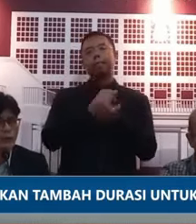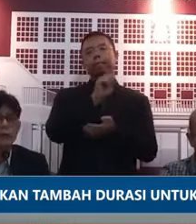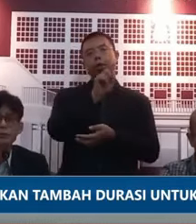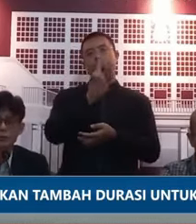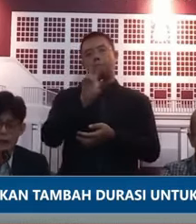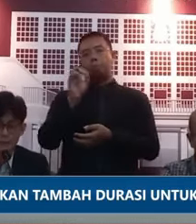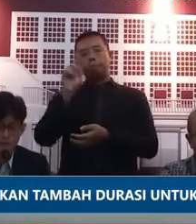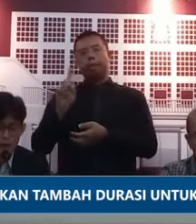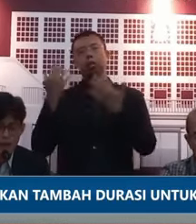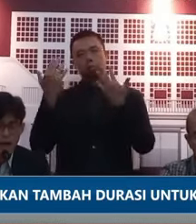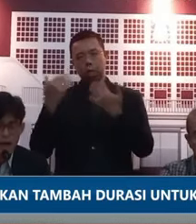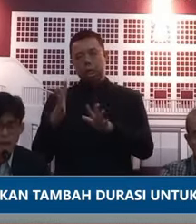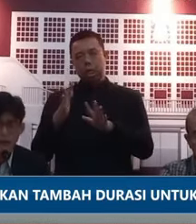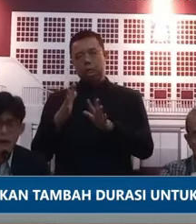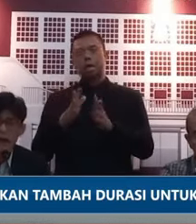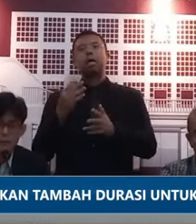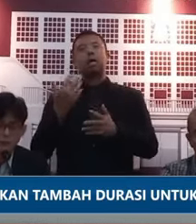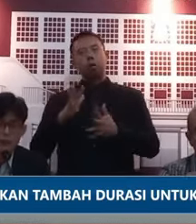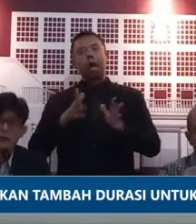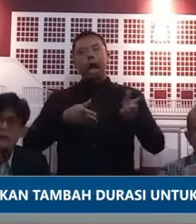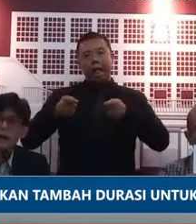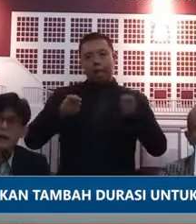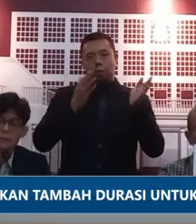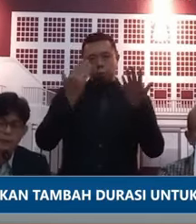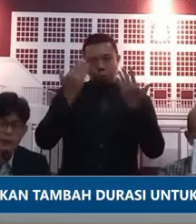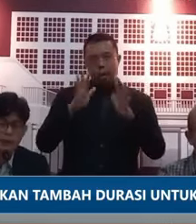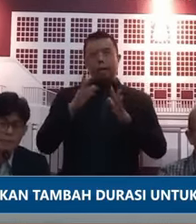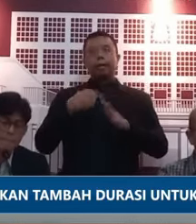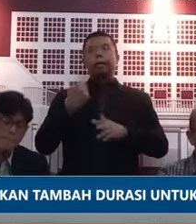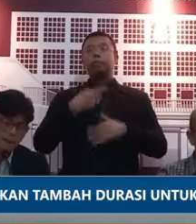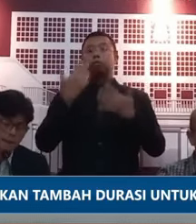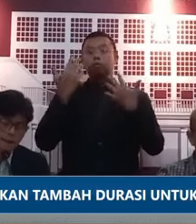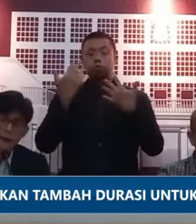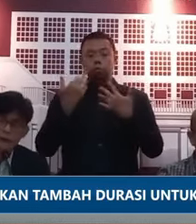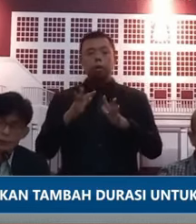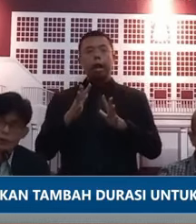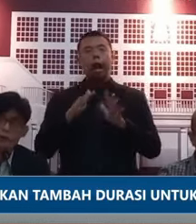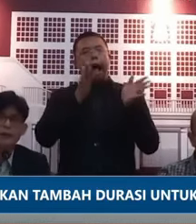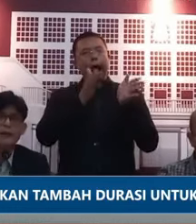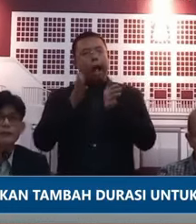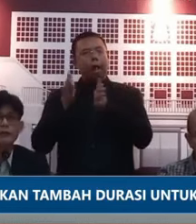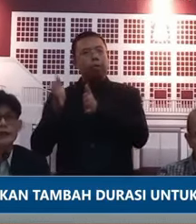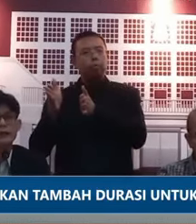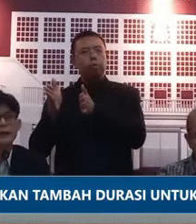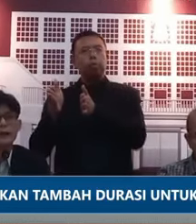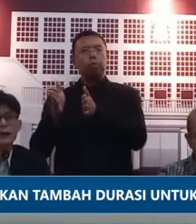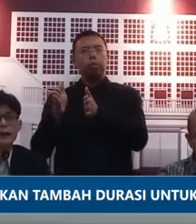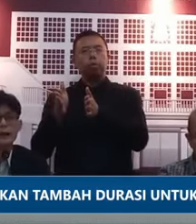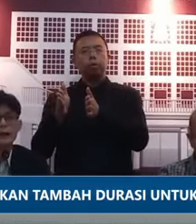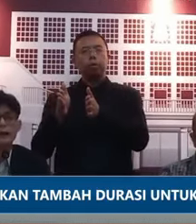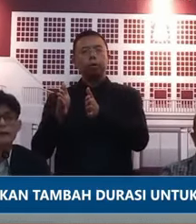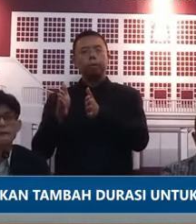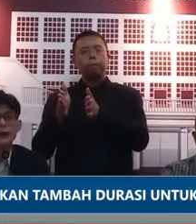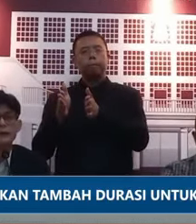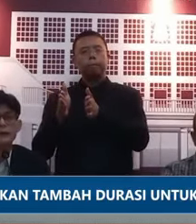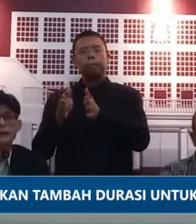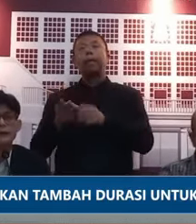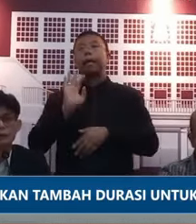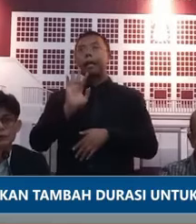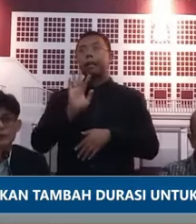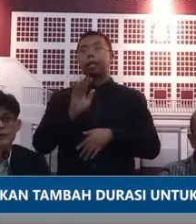98 juta penonton yang bisa dijangkau dalam tiap debat. Adapun debat terakhir ini akan kembali digelar di Jakarta Convention Center atau